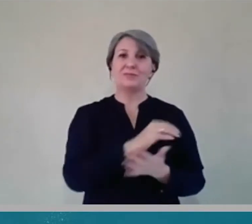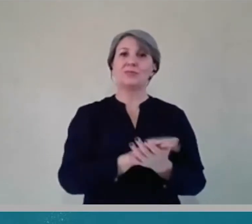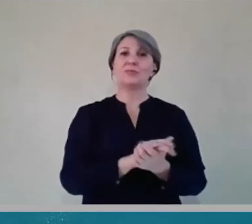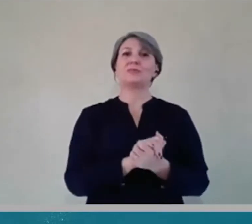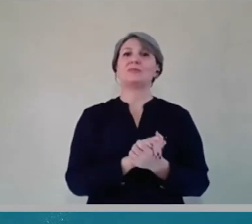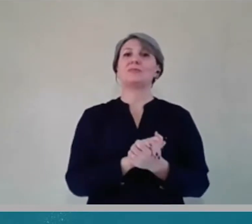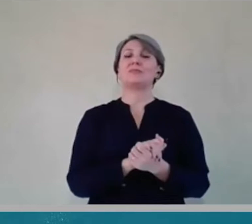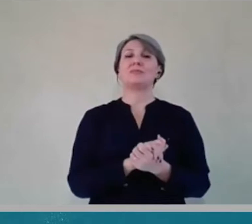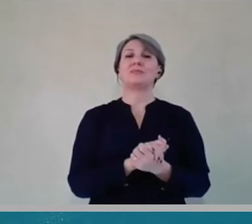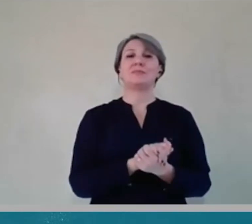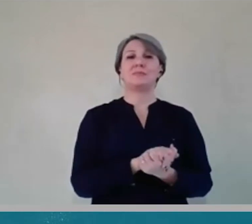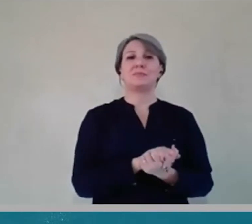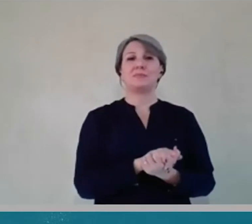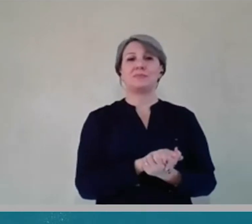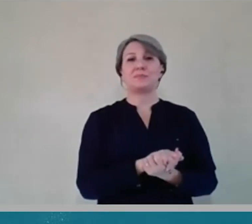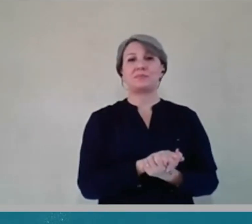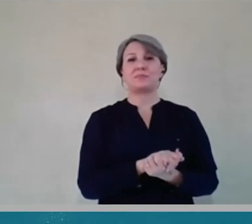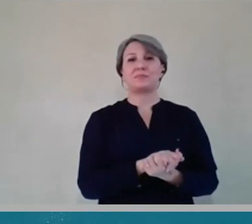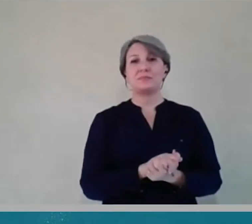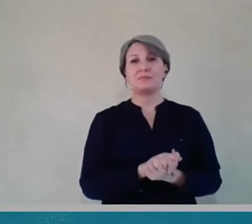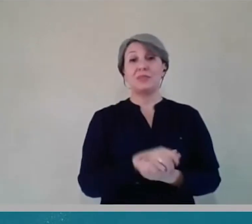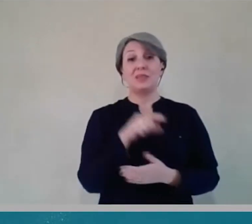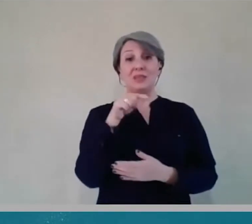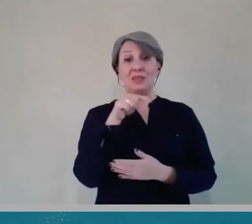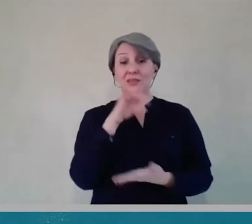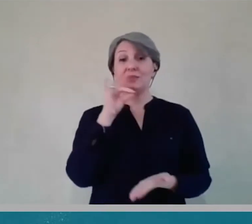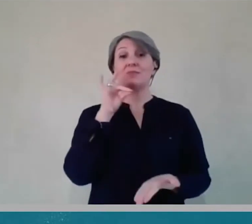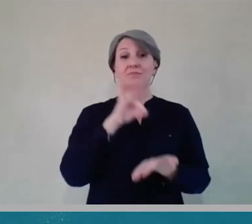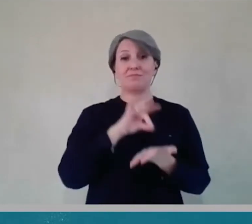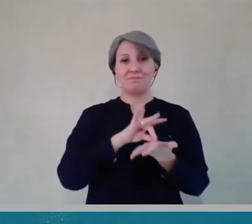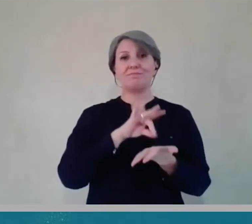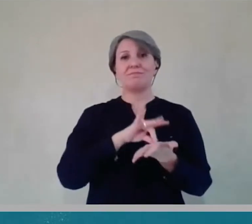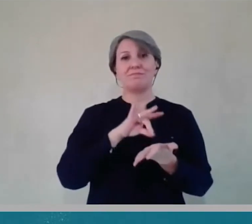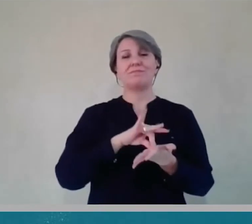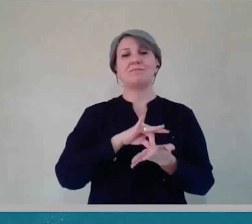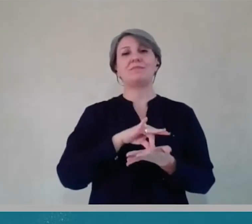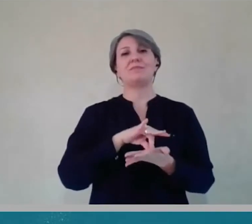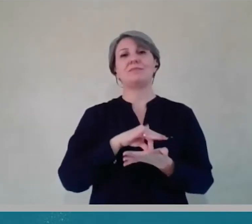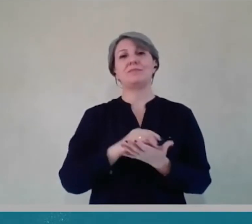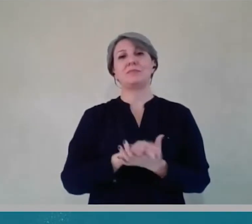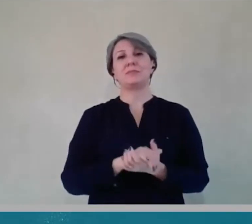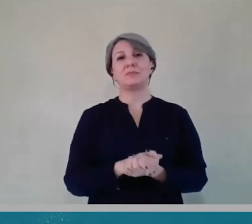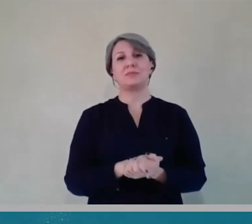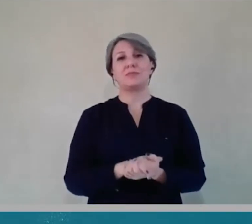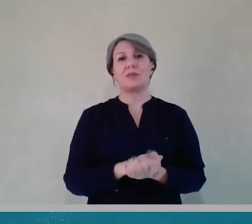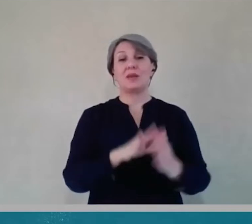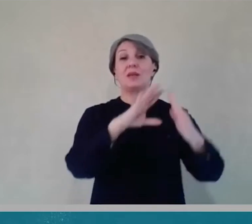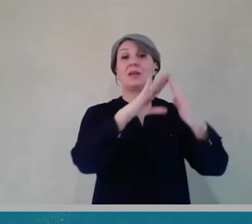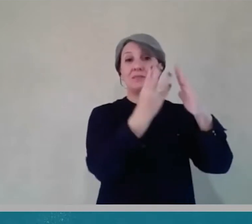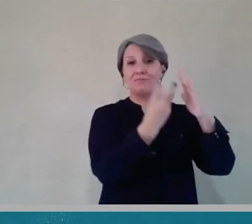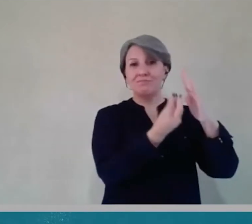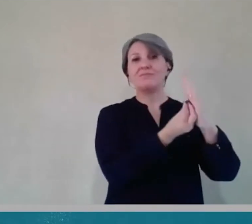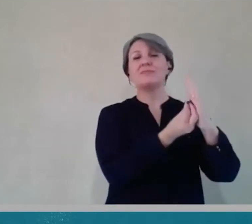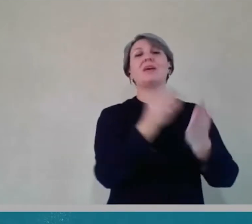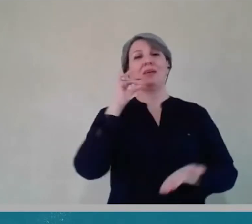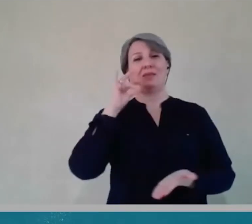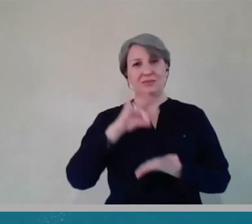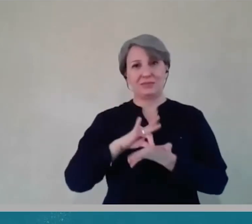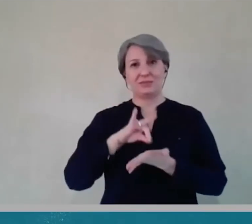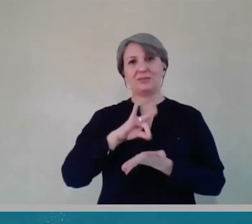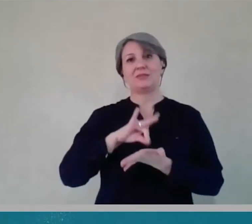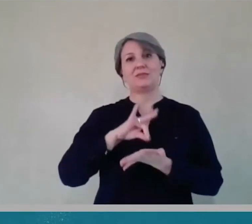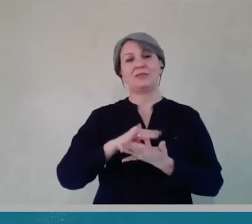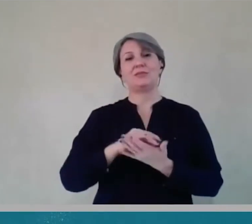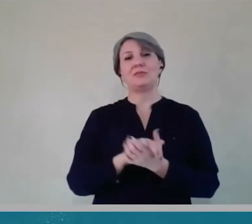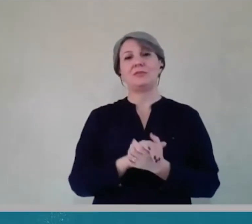Então, essa realidade, né, é a nossa realidade da igreja, principalmente a igreja em